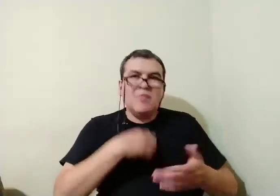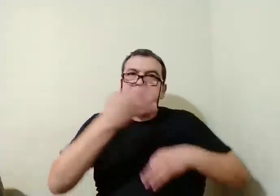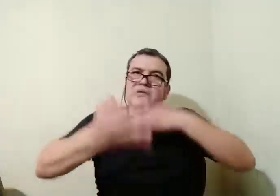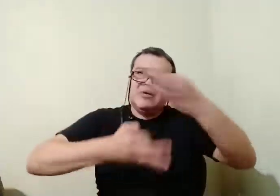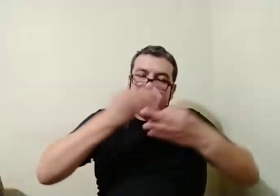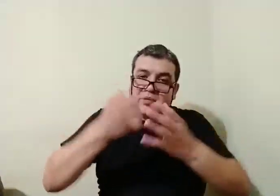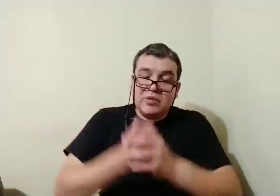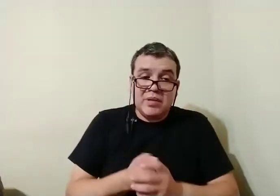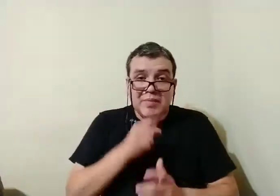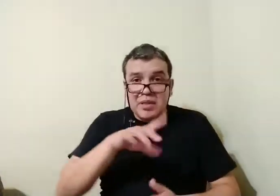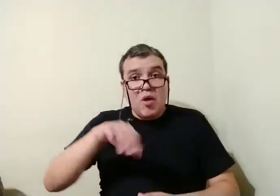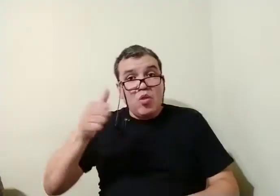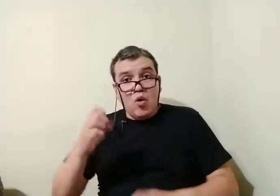Antiguo Testamento.